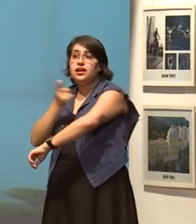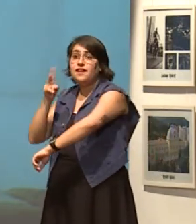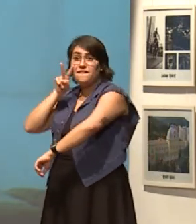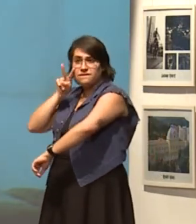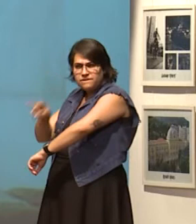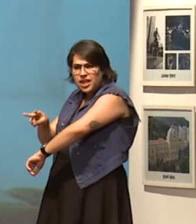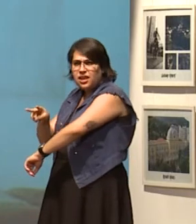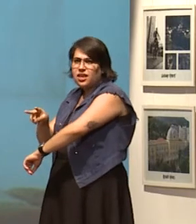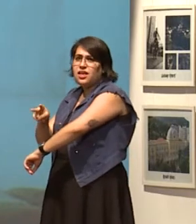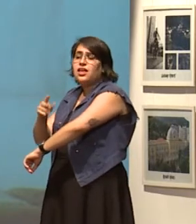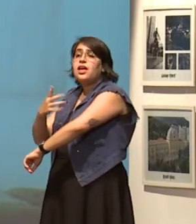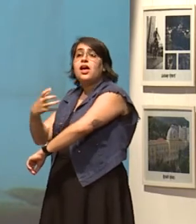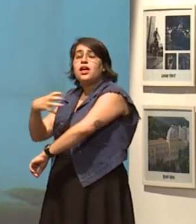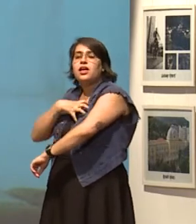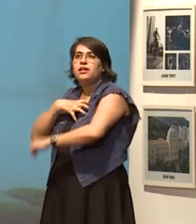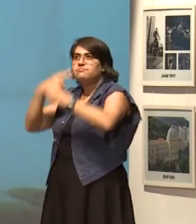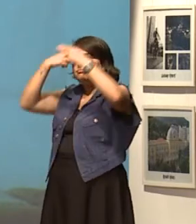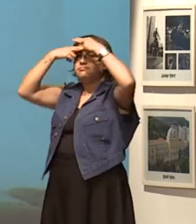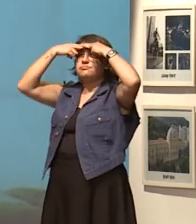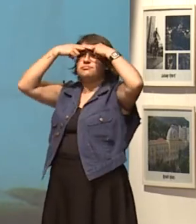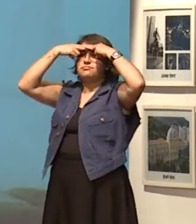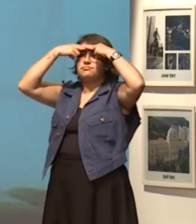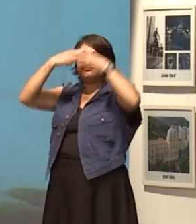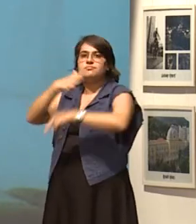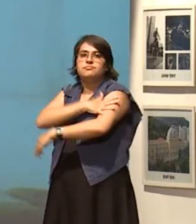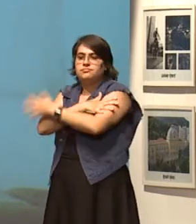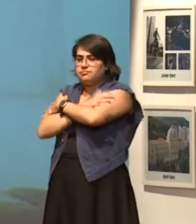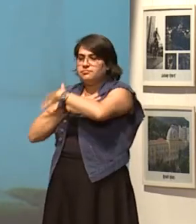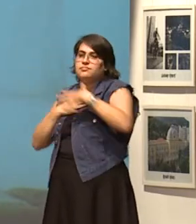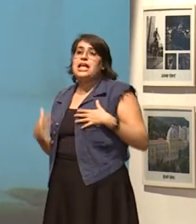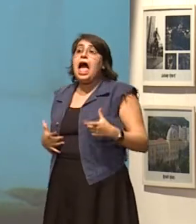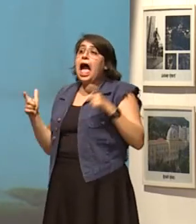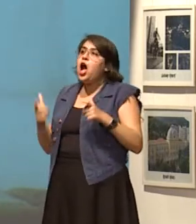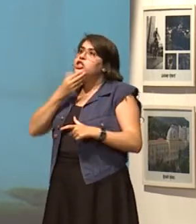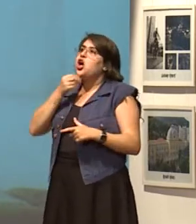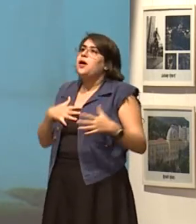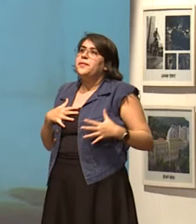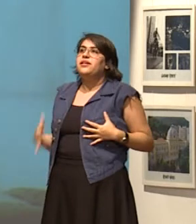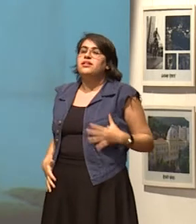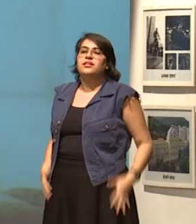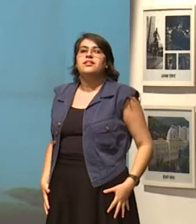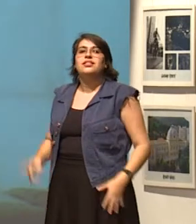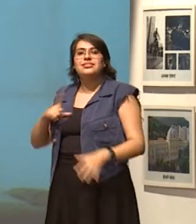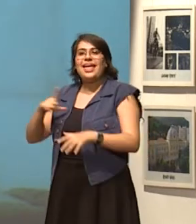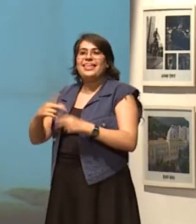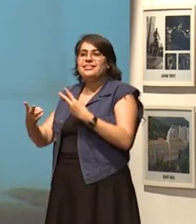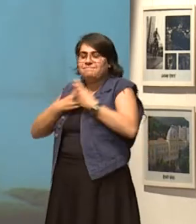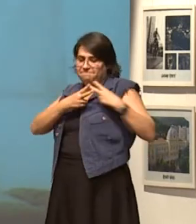Vocês podem perceber essas tatuagens, essas imagens, que são traumas, aonde um homem